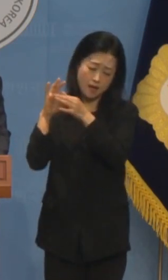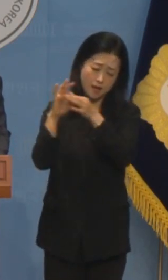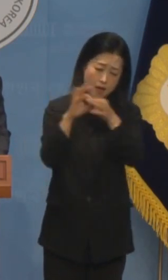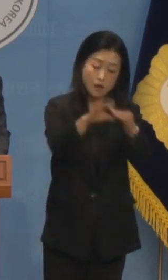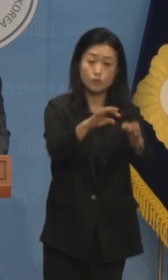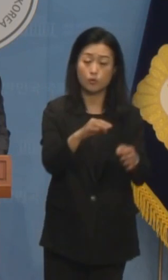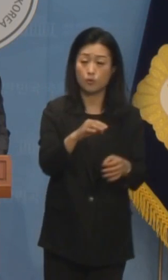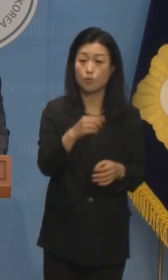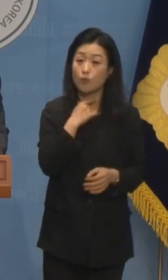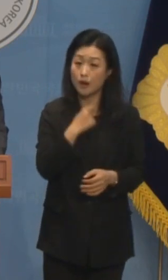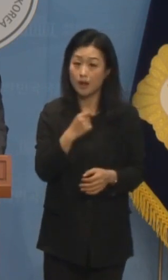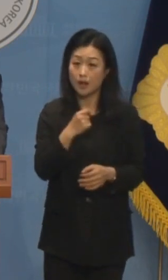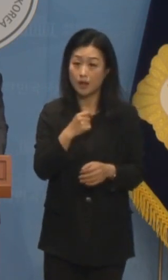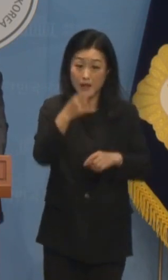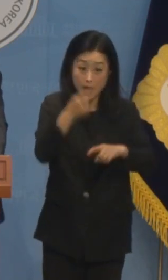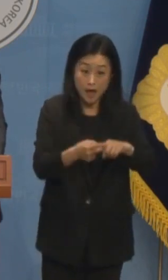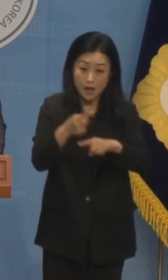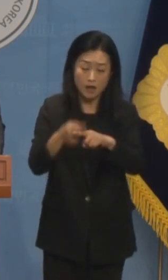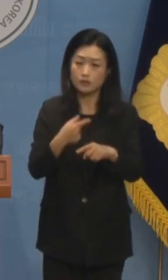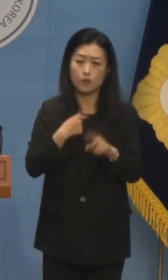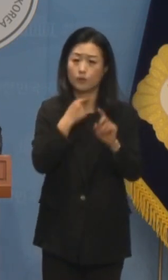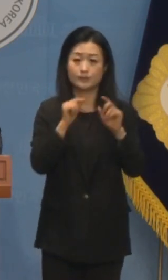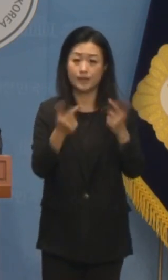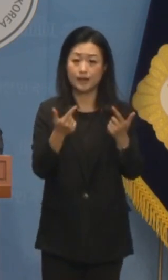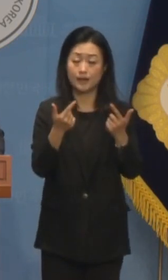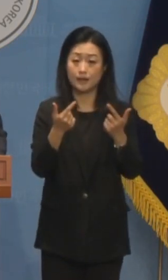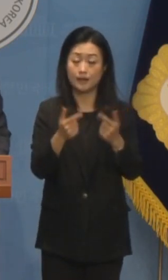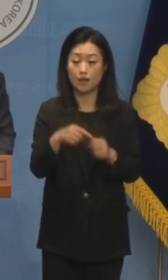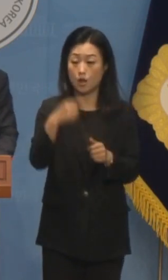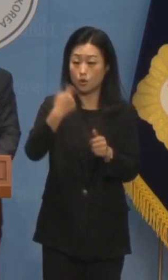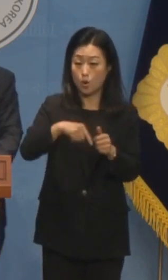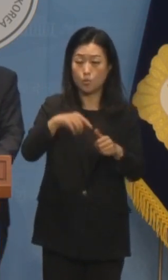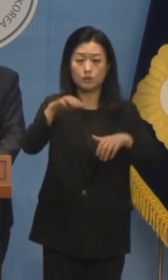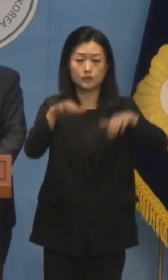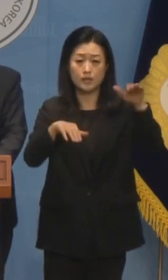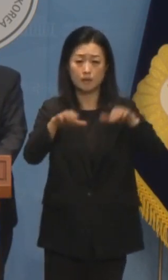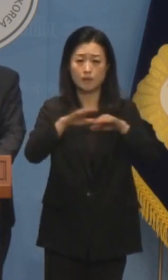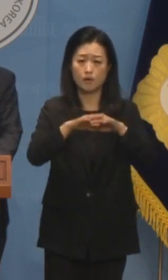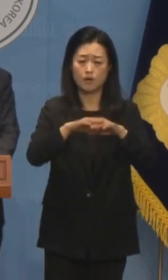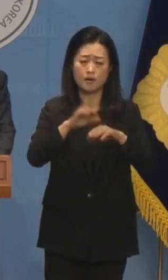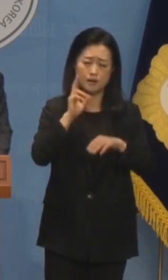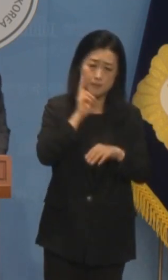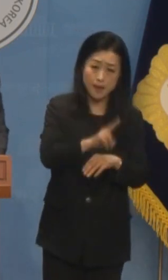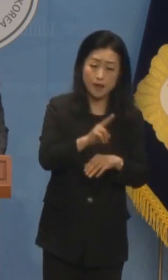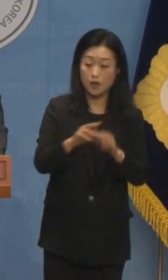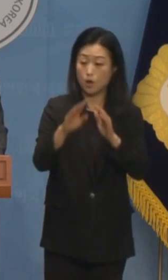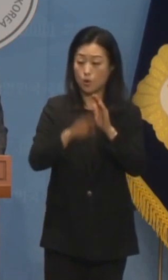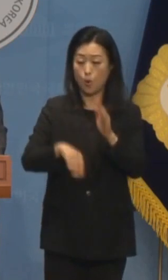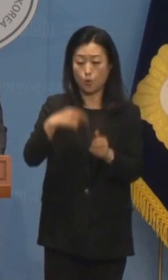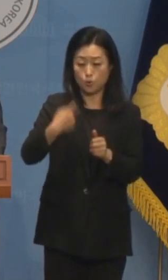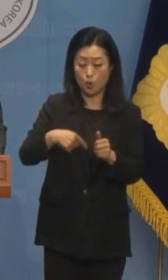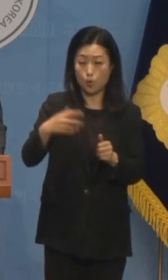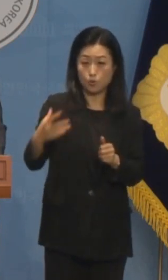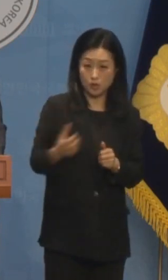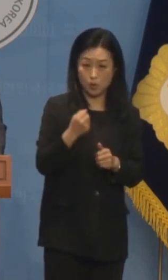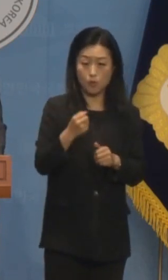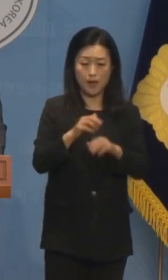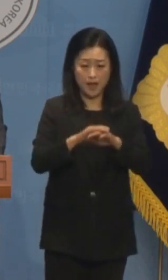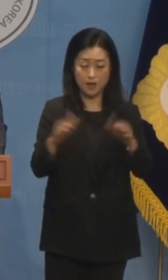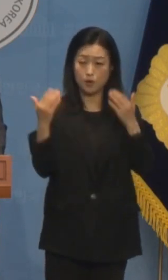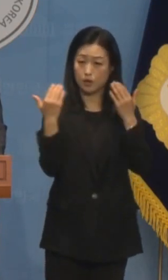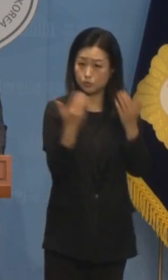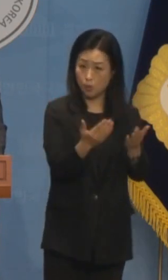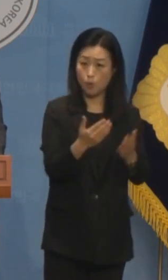두고 볼 수는 없습니다. 날로 심화되는 교육 불평등을 공교육의 힘으로 극복해서